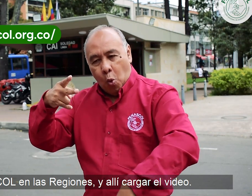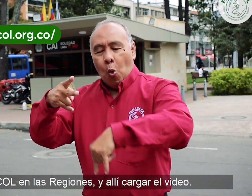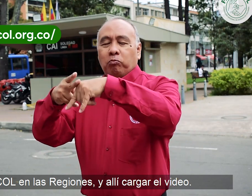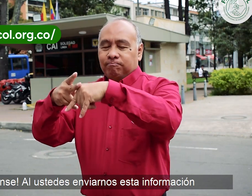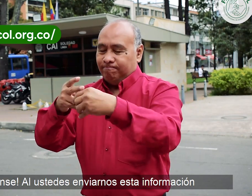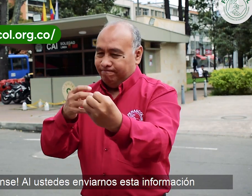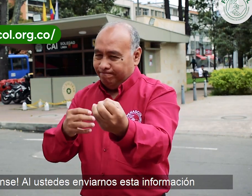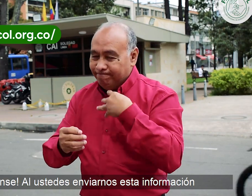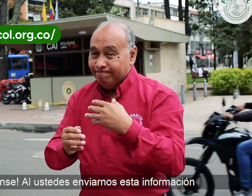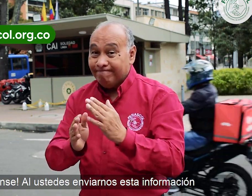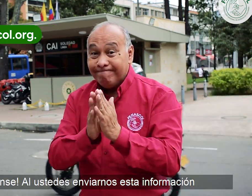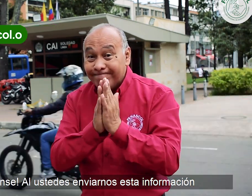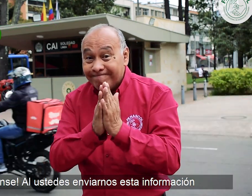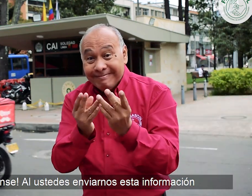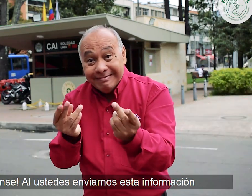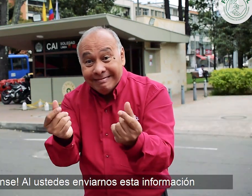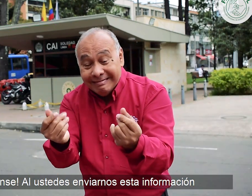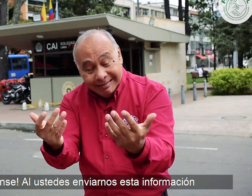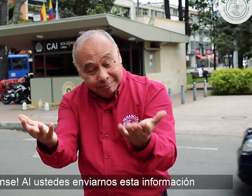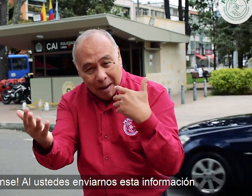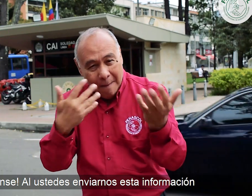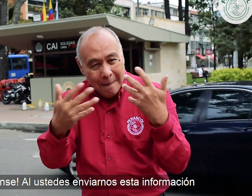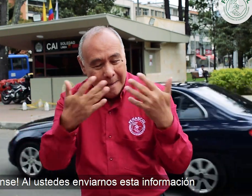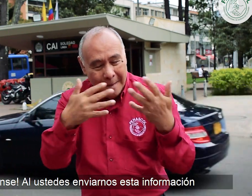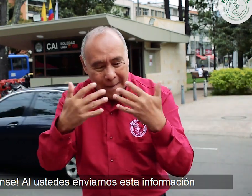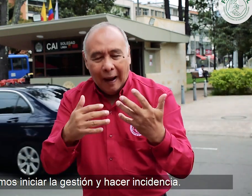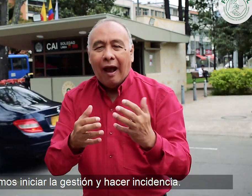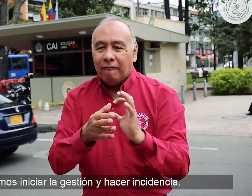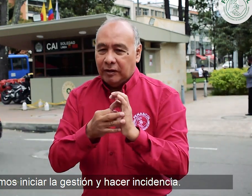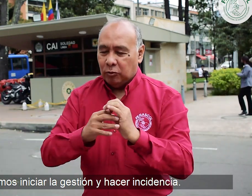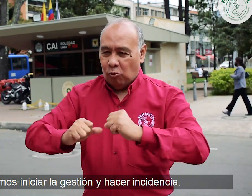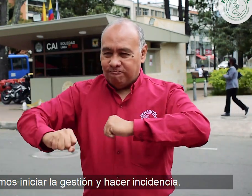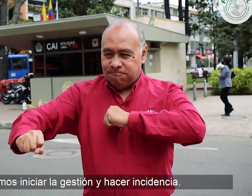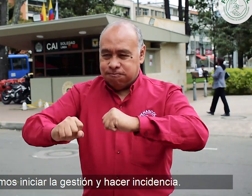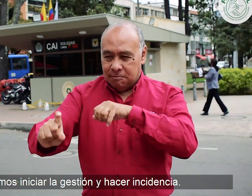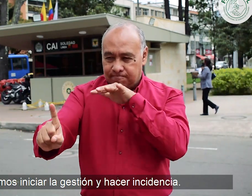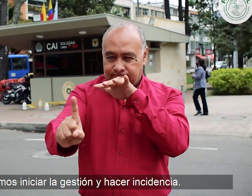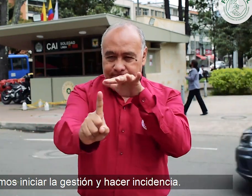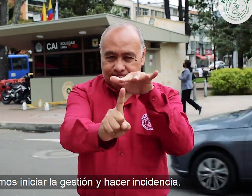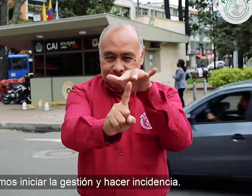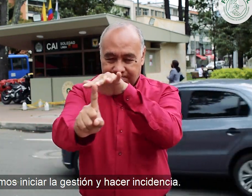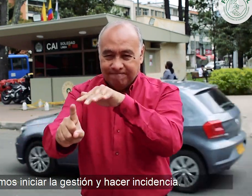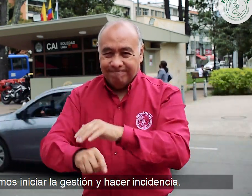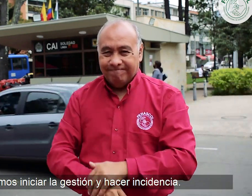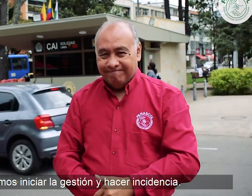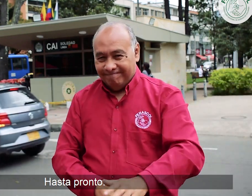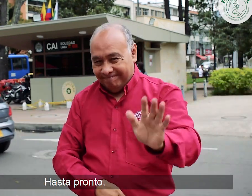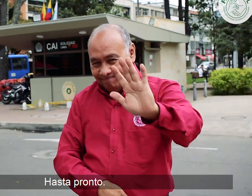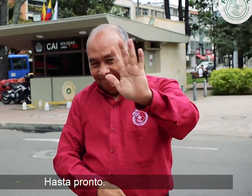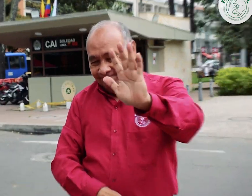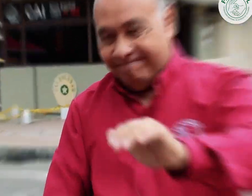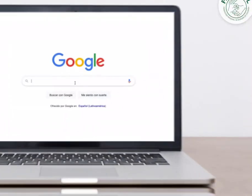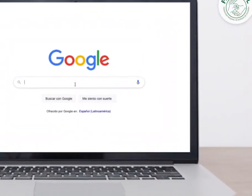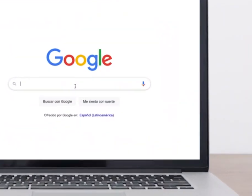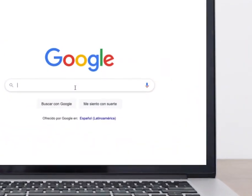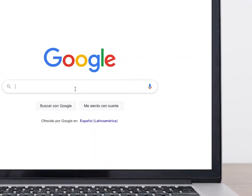video. ¡Apresúrense! Al ustedes enviarnos esta información podremos iniciar la gestión y hacer incidencia. ¡Hasta pronto!